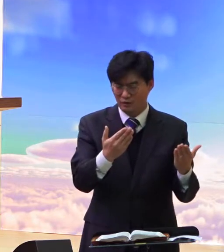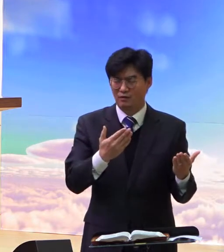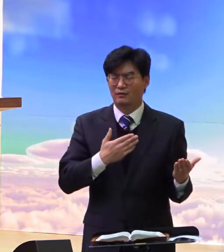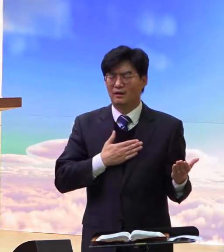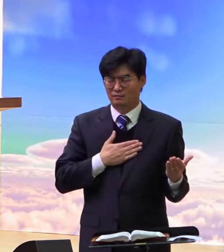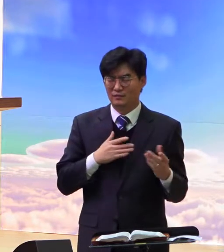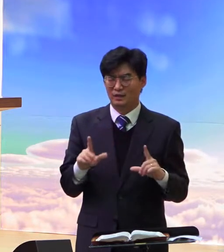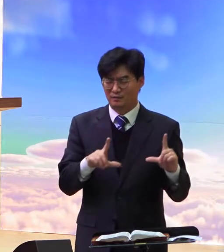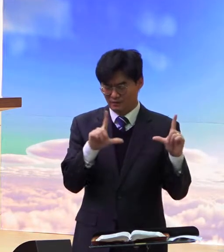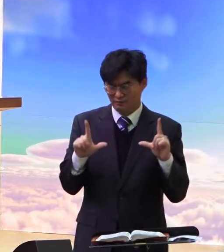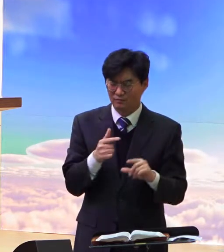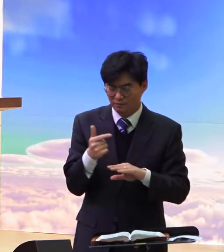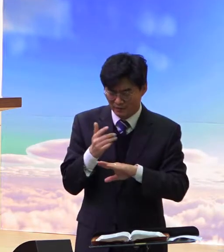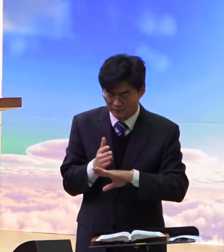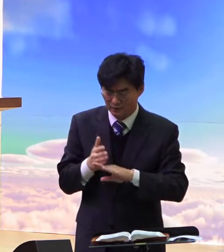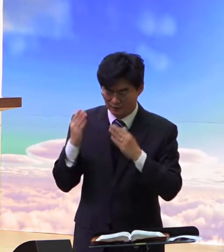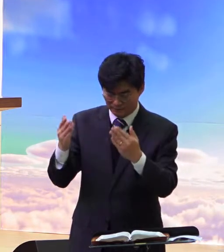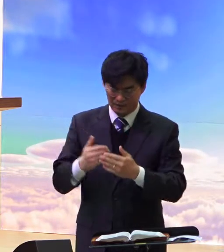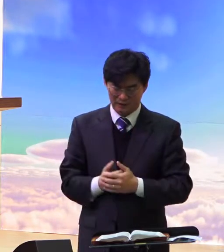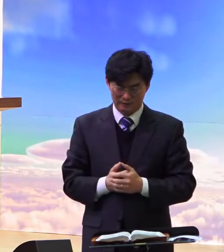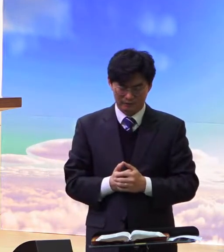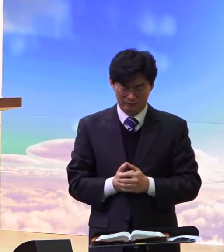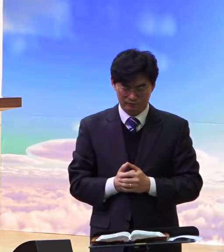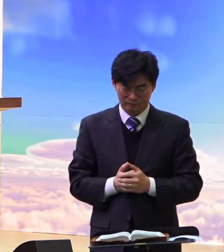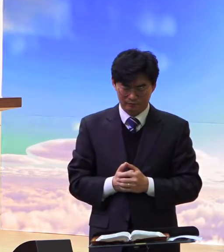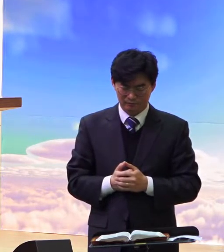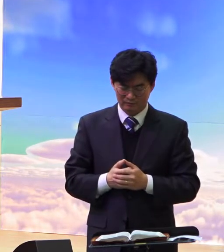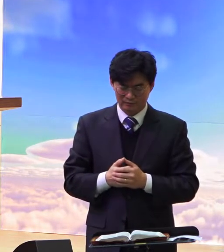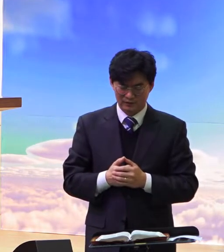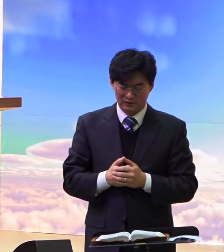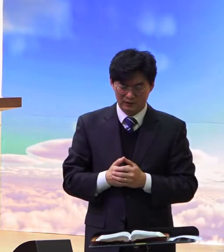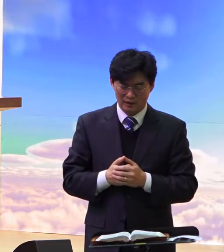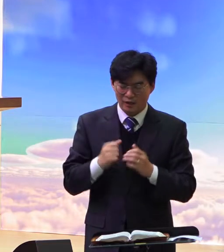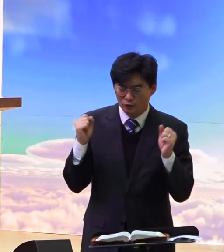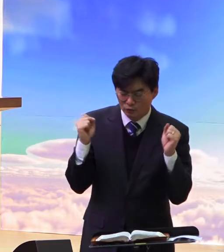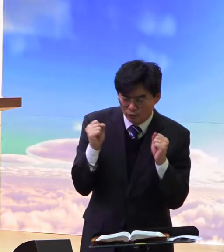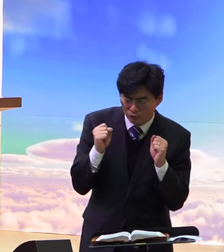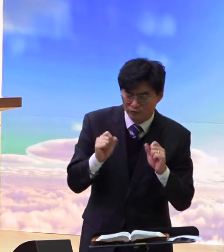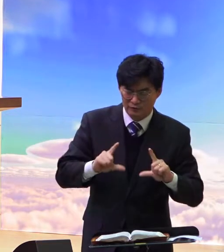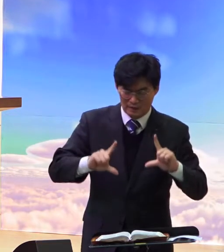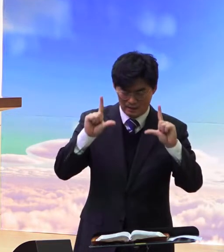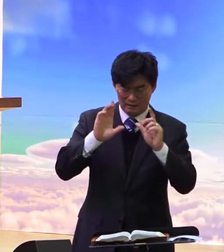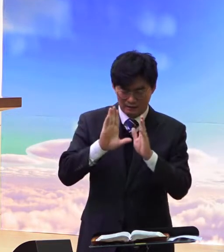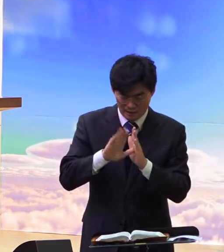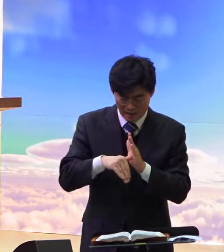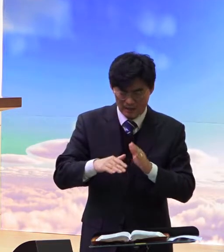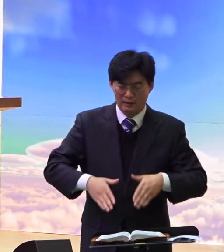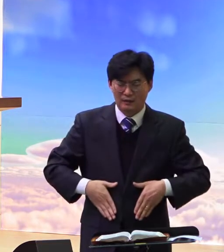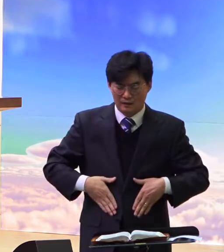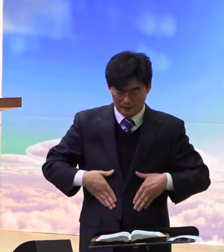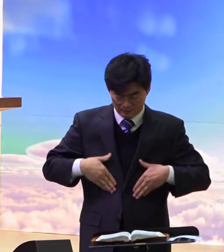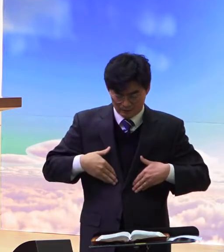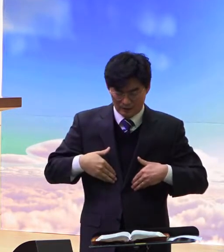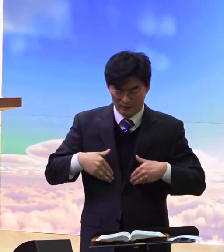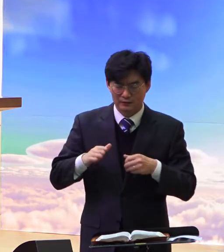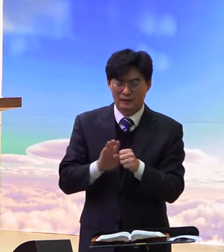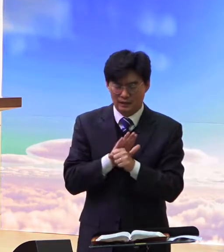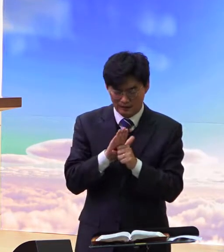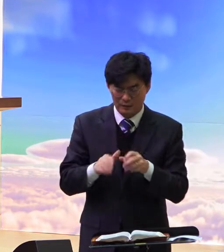하나님, 추운 겨울에는 따뜻한 온정의 손길이 필요한 곳 많이 있습니다. 우리 교회가